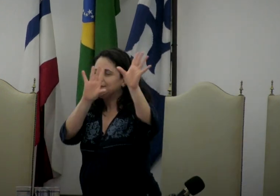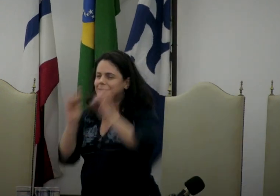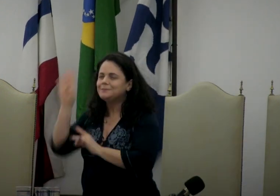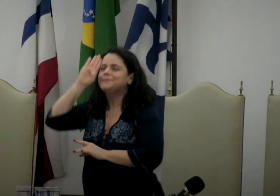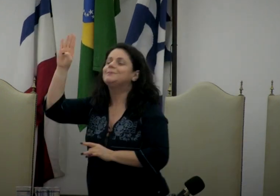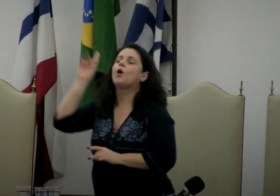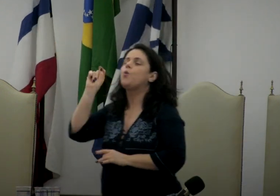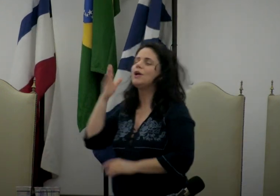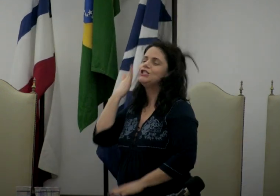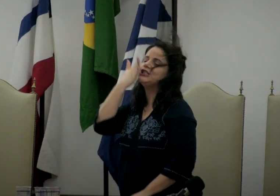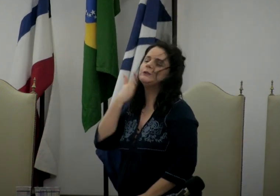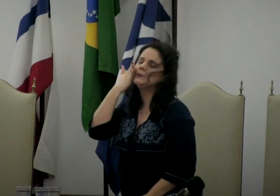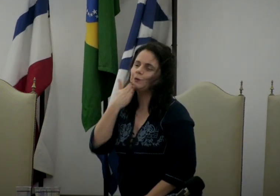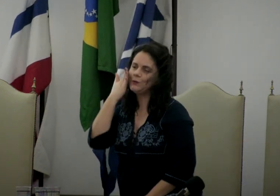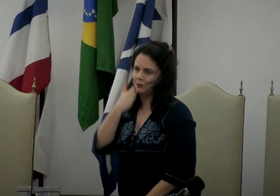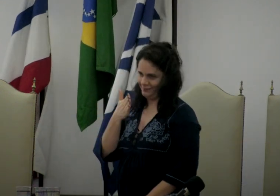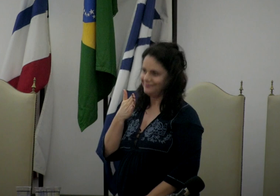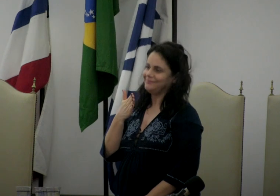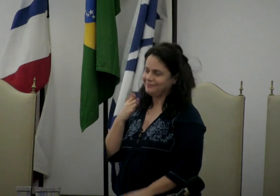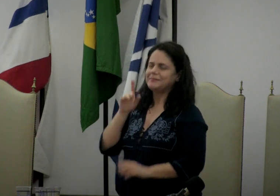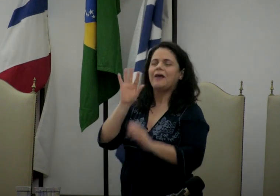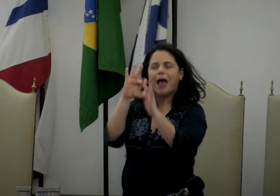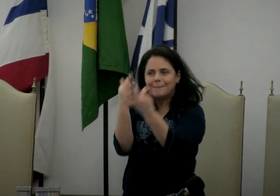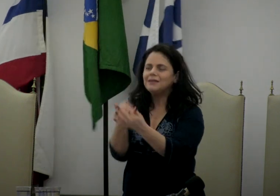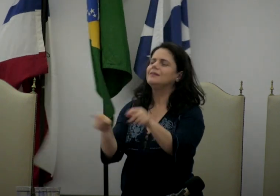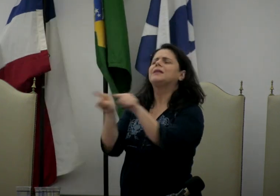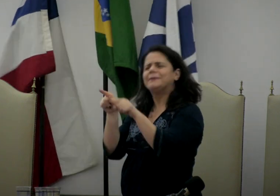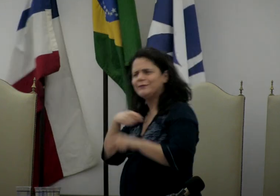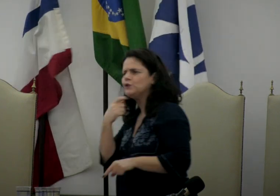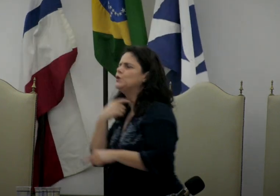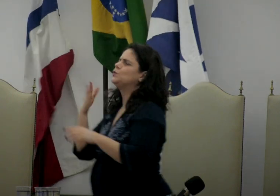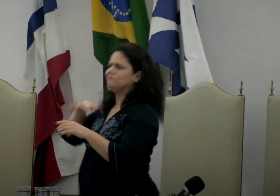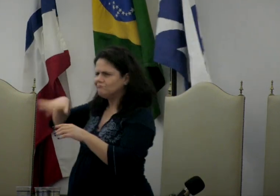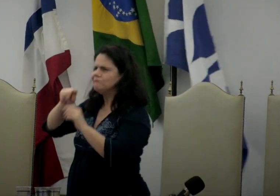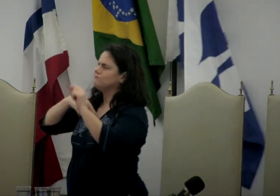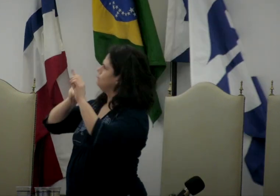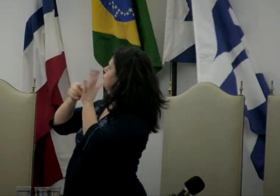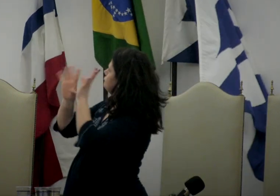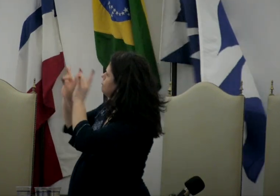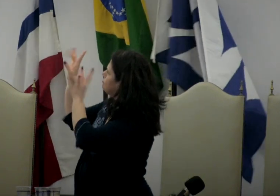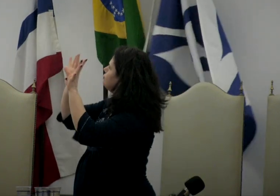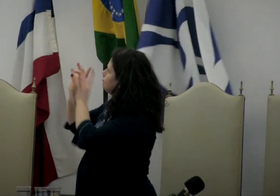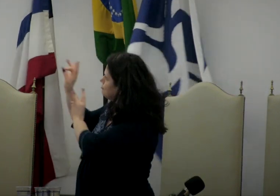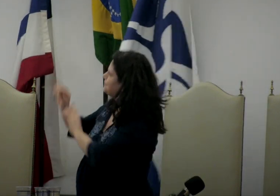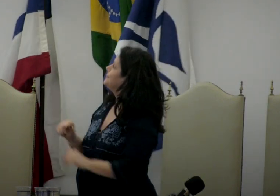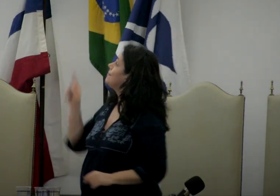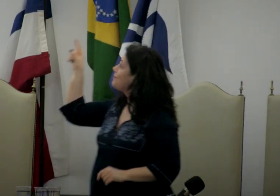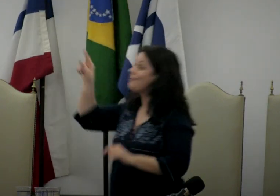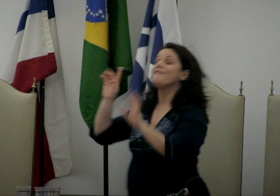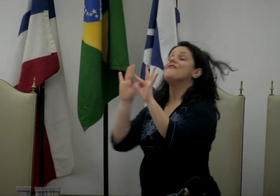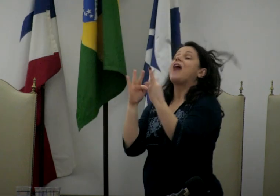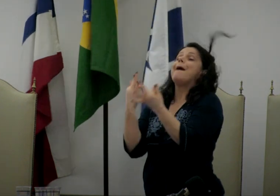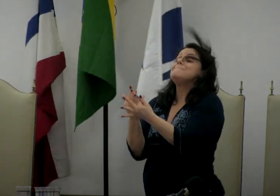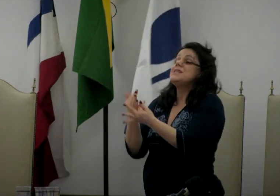eu vou mostrar alguns fatos principais de alguns discursos de famílias e também de fonoaudiólogos